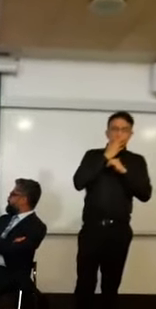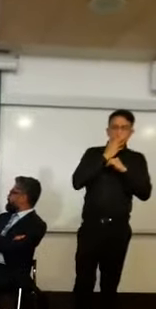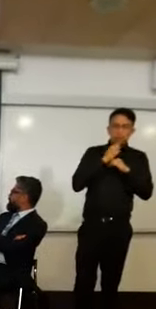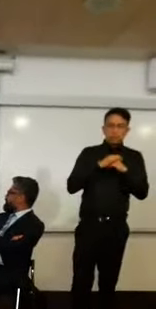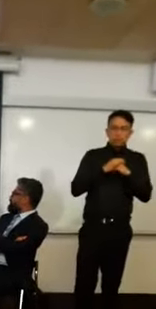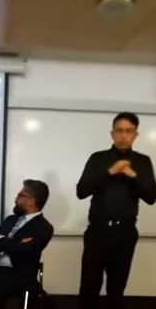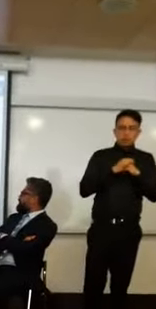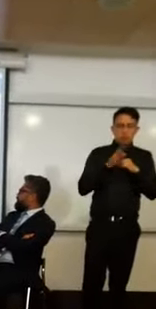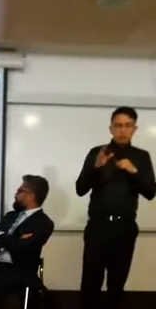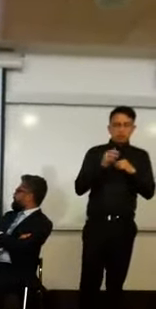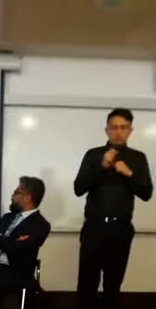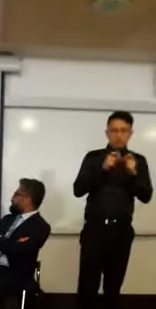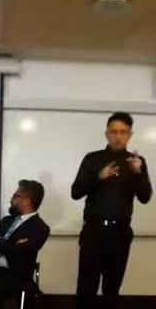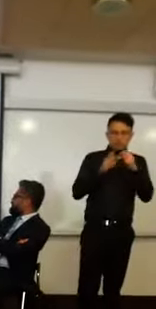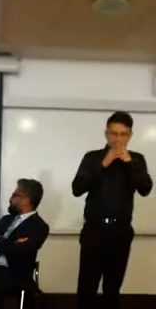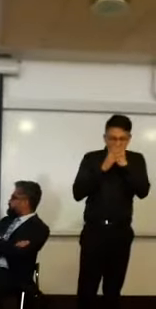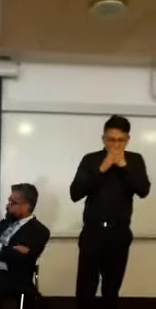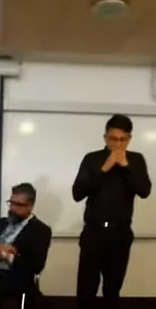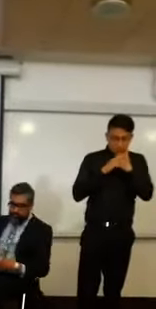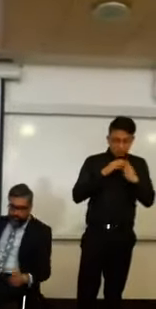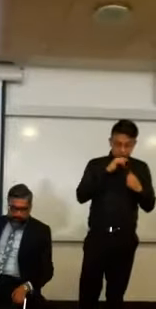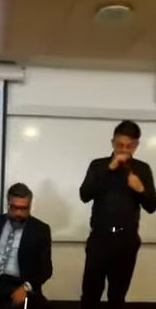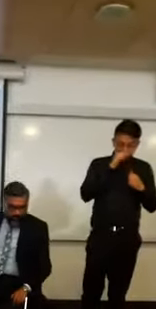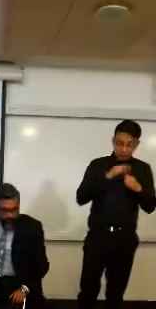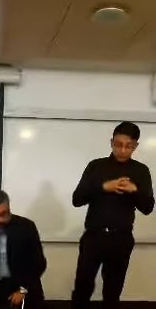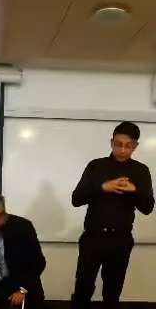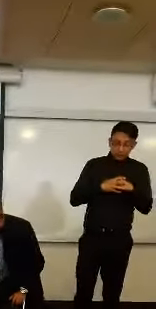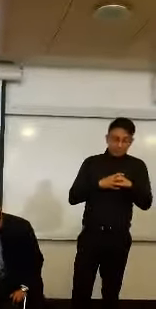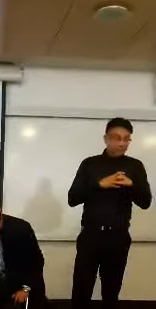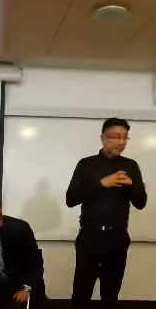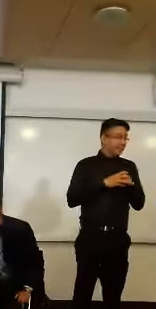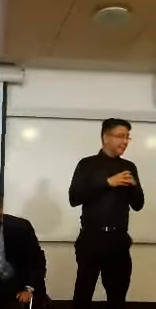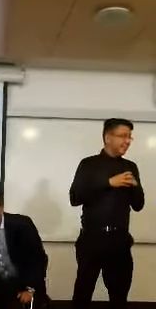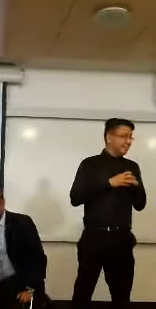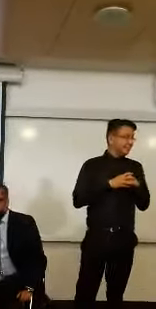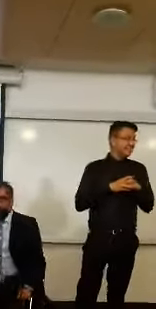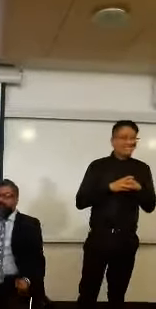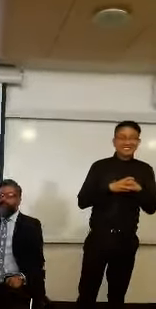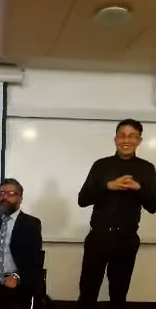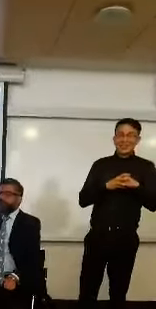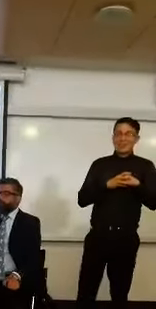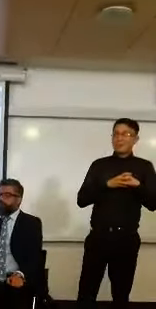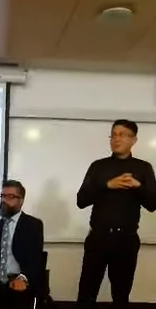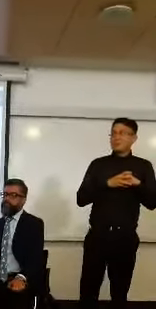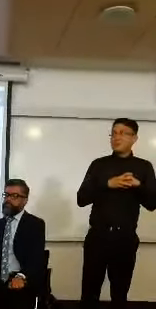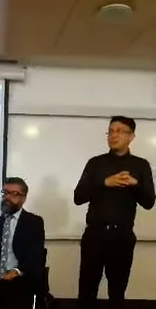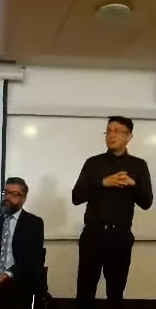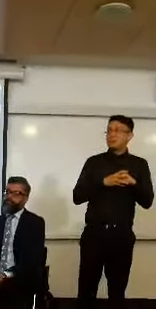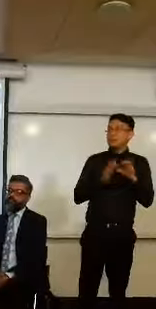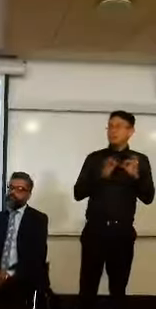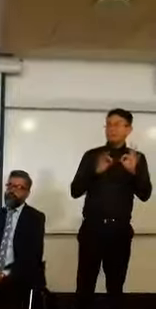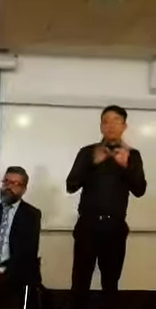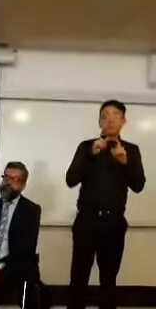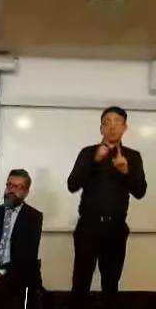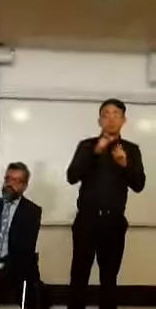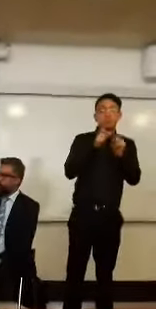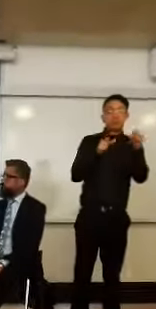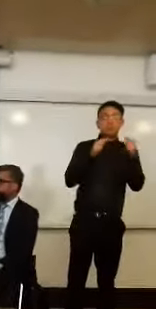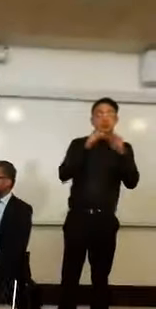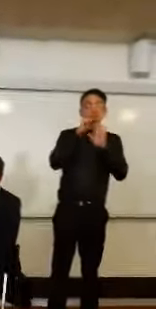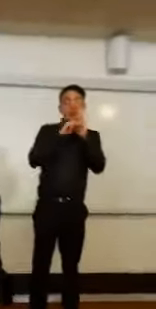son no solo los que orientan las acciones de la política, sino, y más importante, quienes reciben